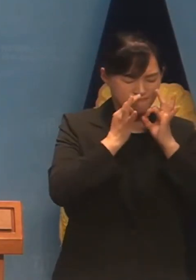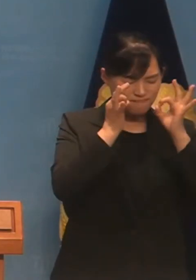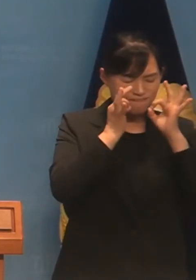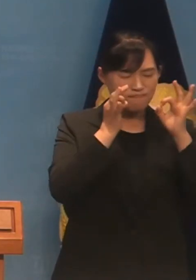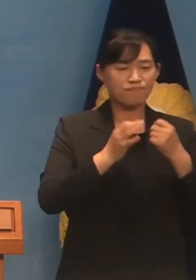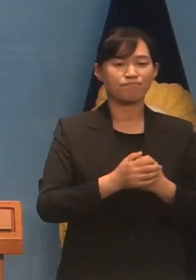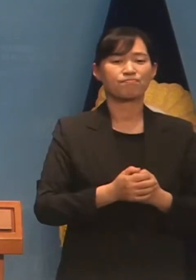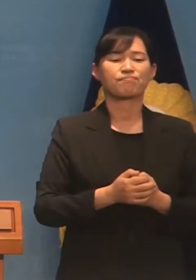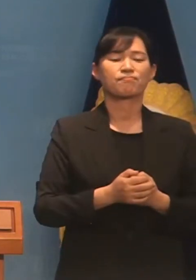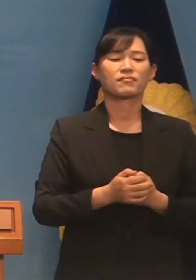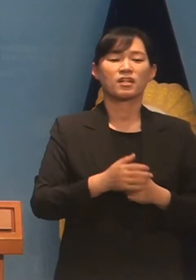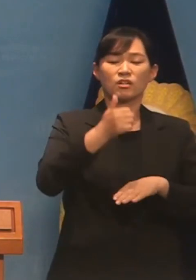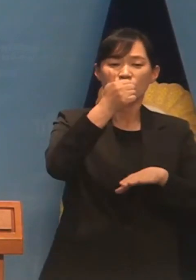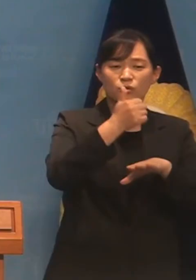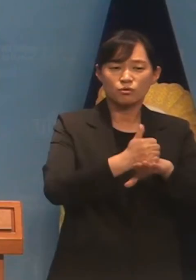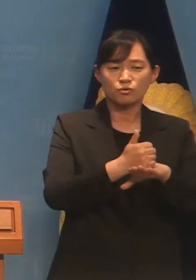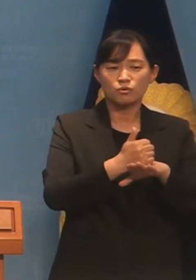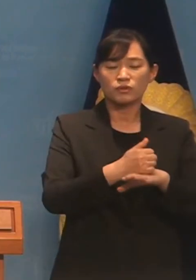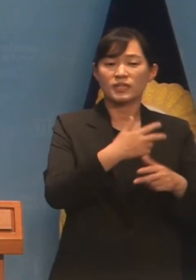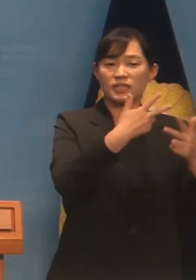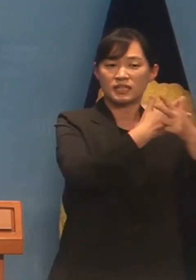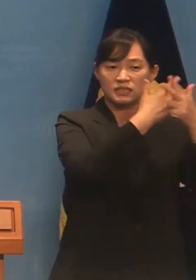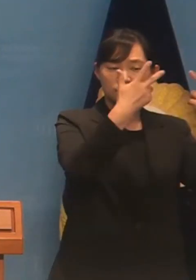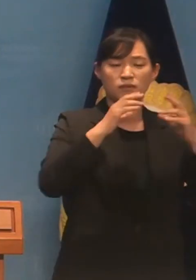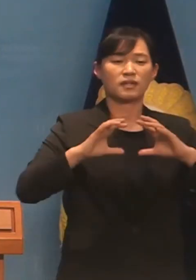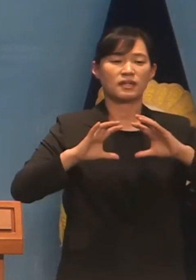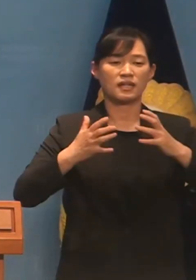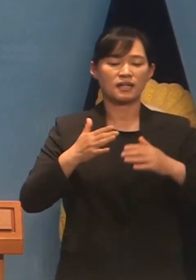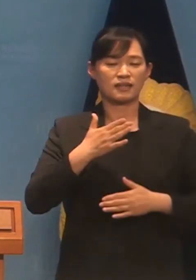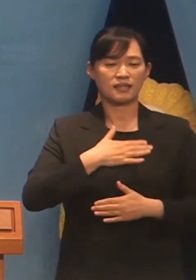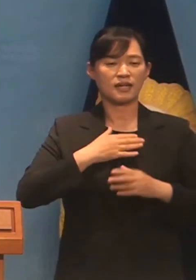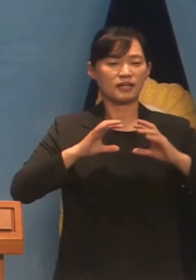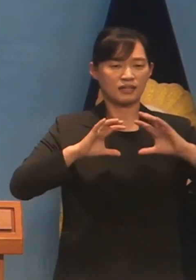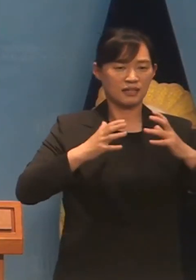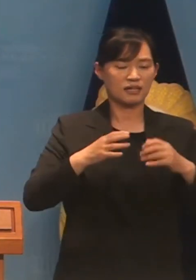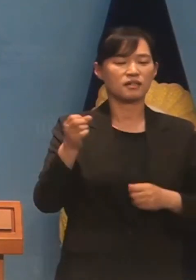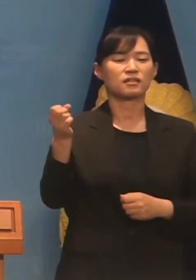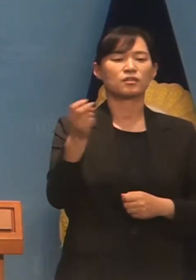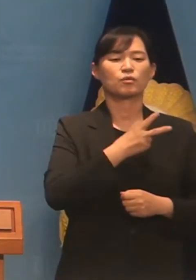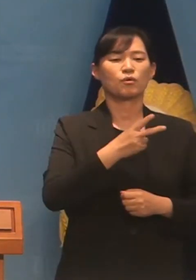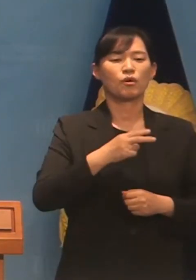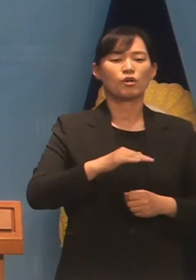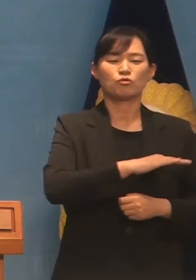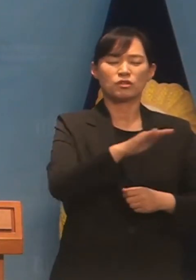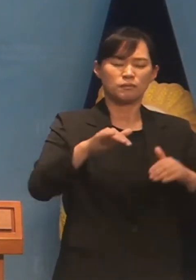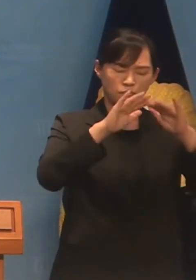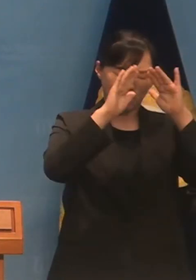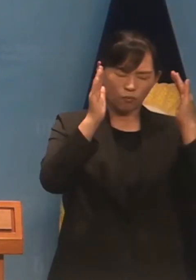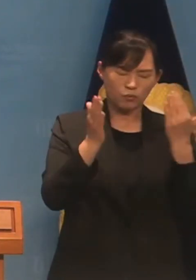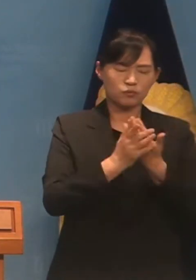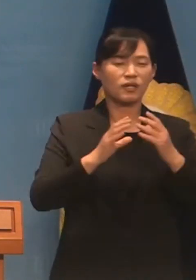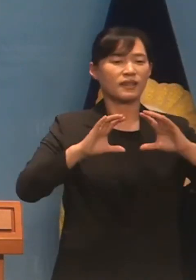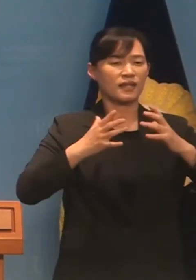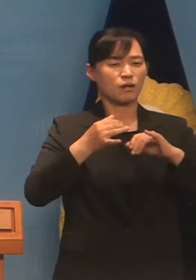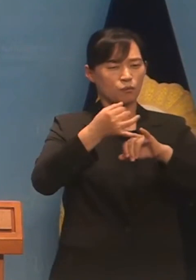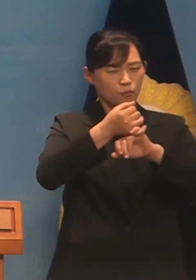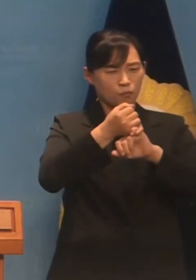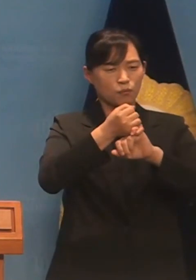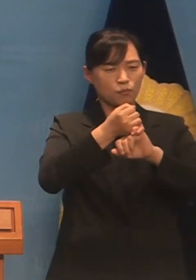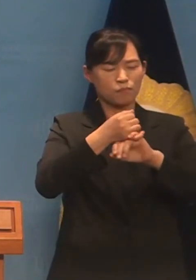애쓰겠습니다. 그리하여 이재명의 나라, 나의 나라, 그리고 우리 모두의 나라